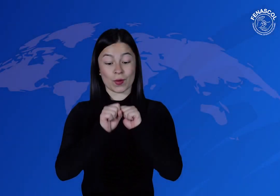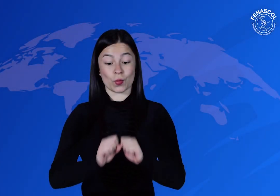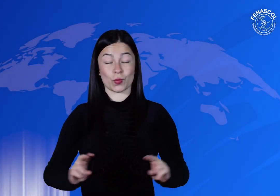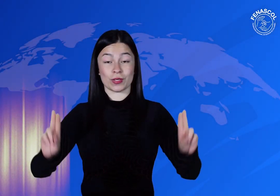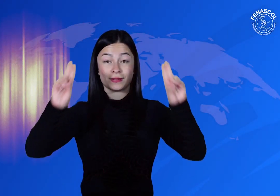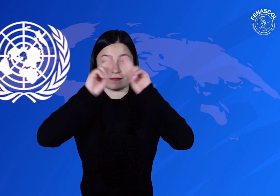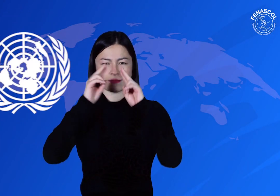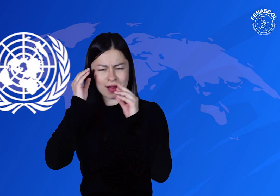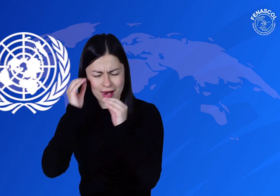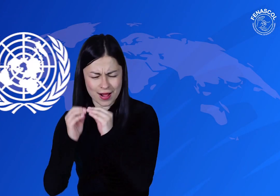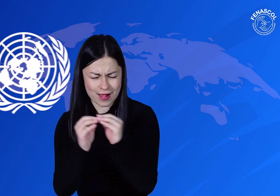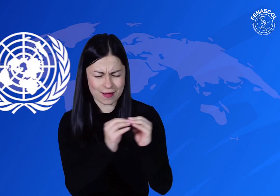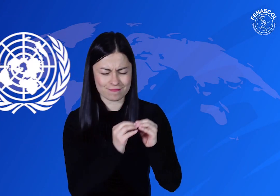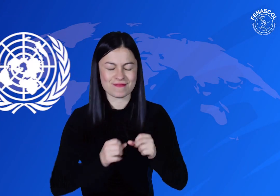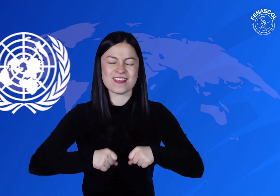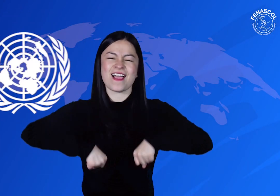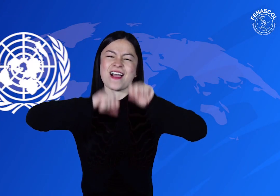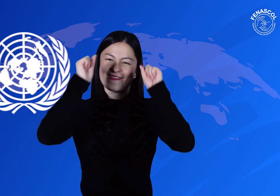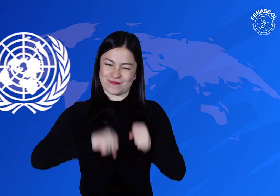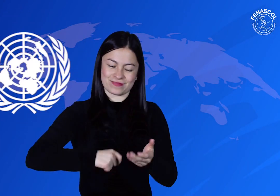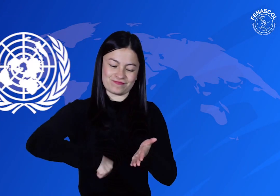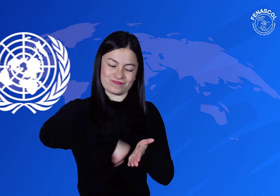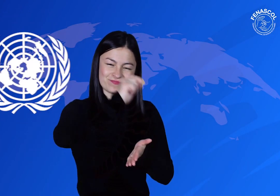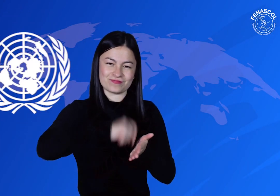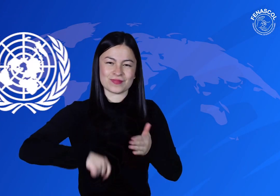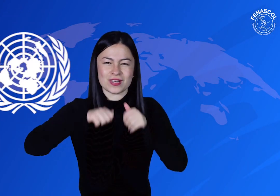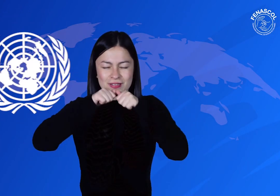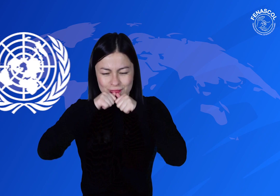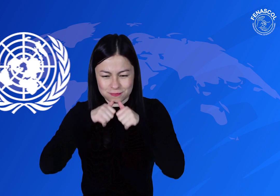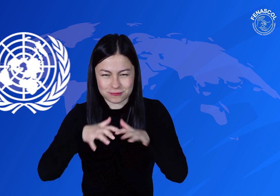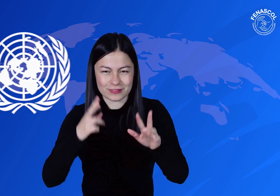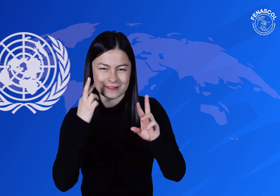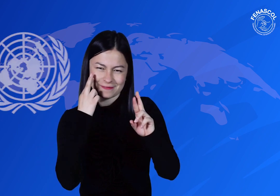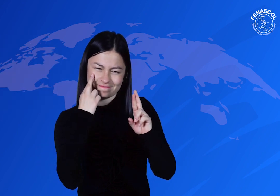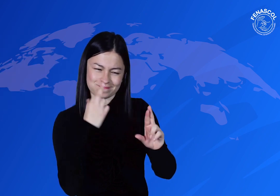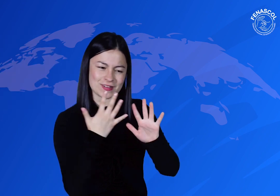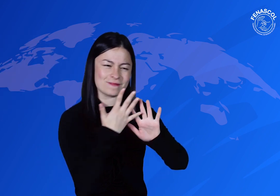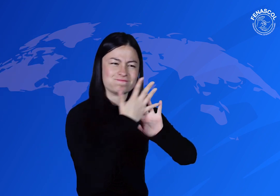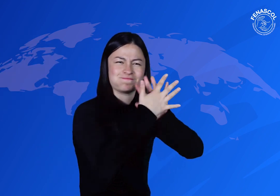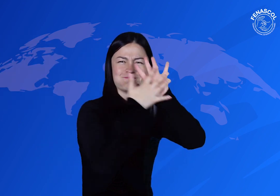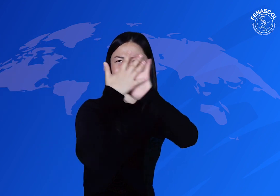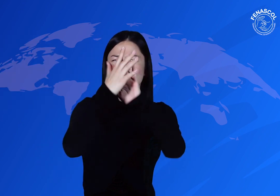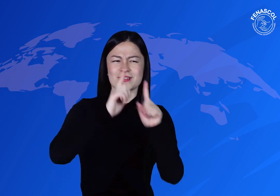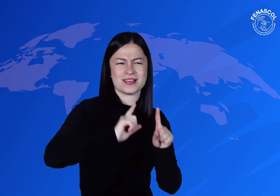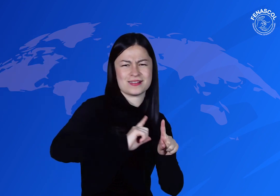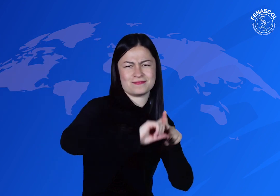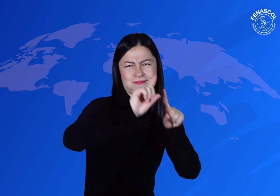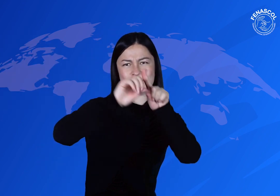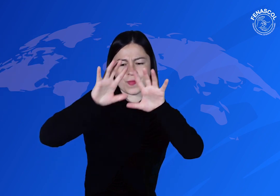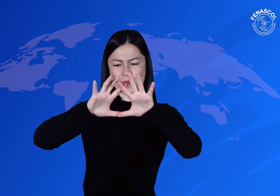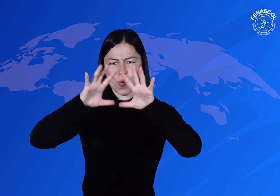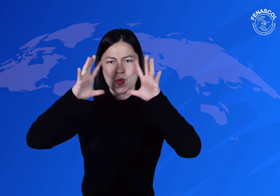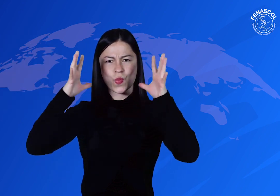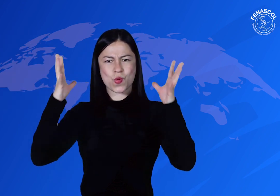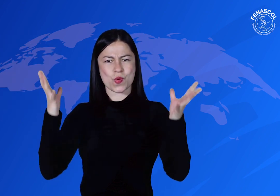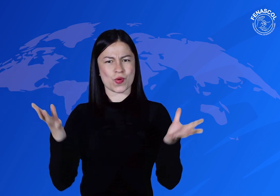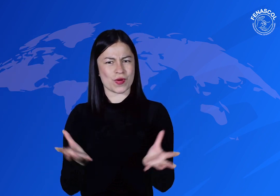Además, la ONU proclamó el reconocimiento de las lenguas de señas y se